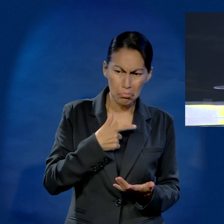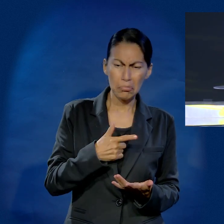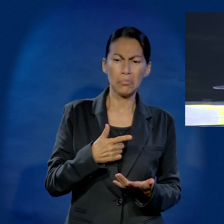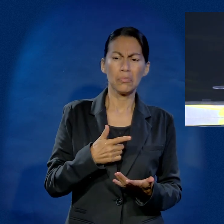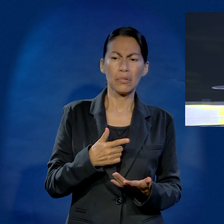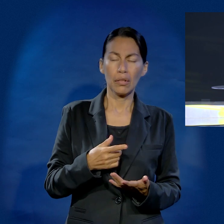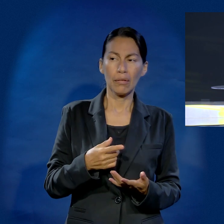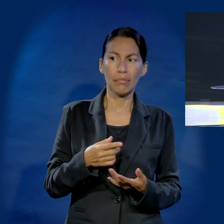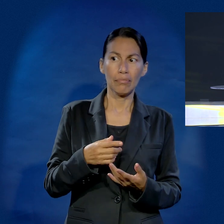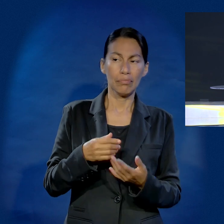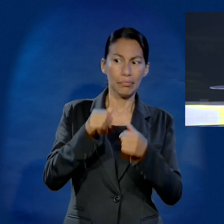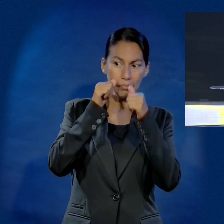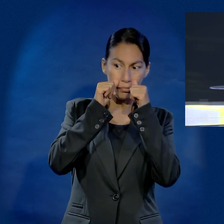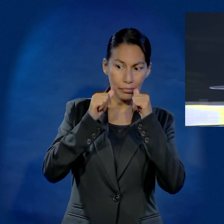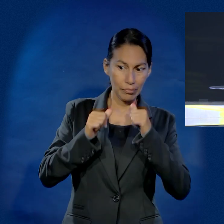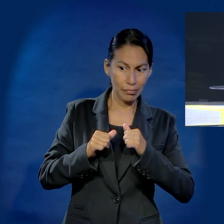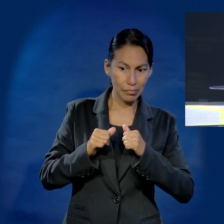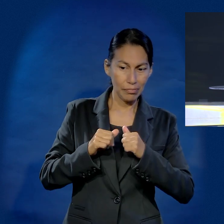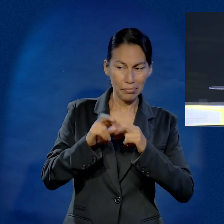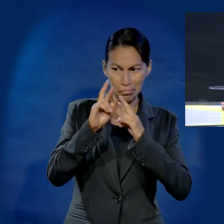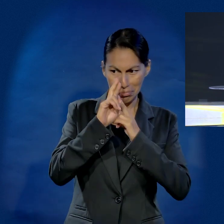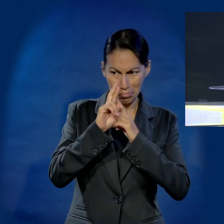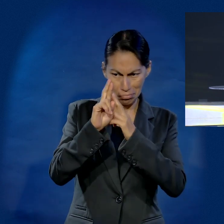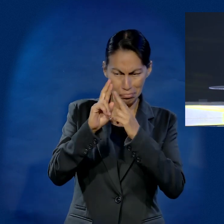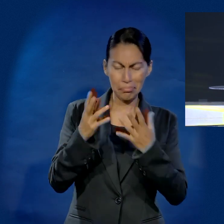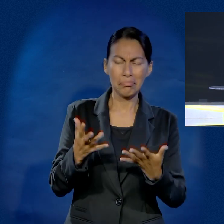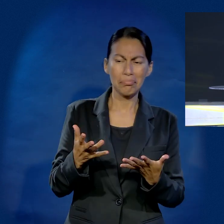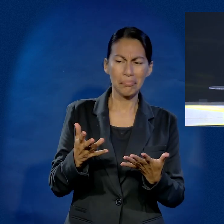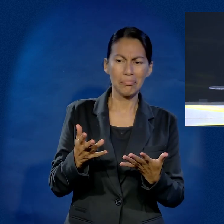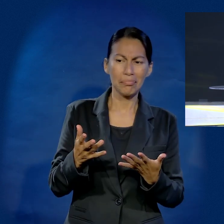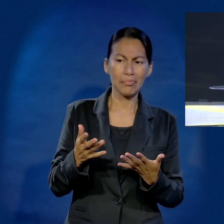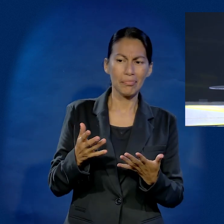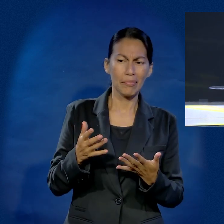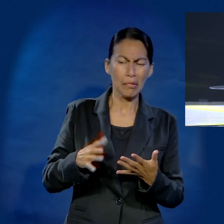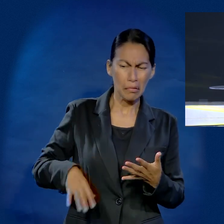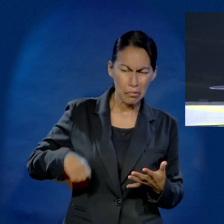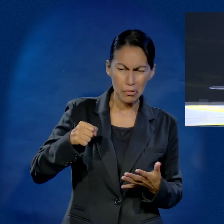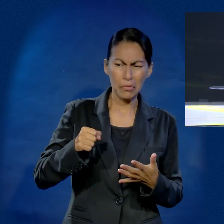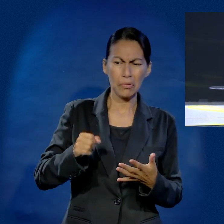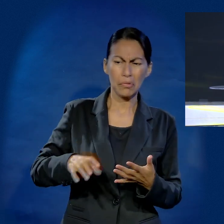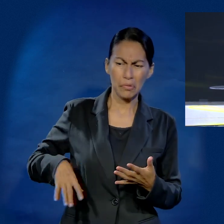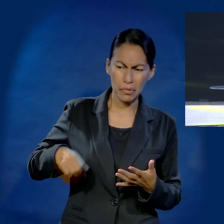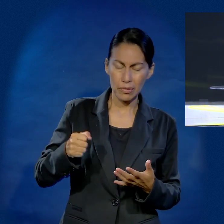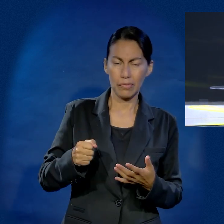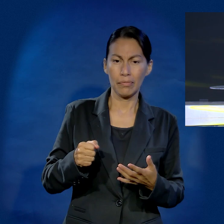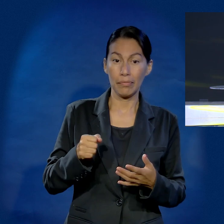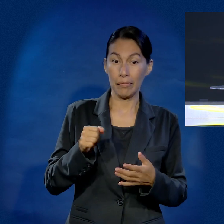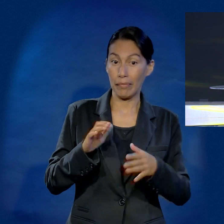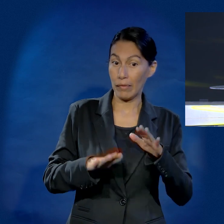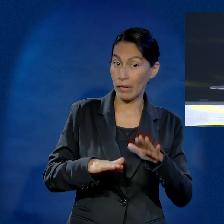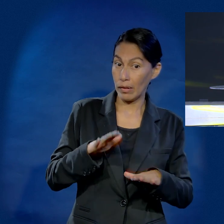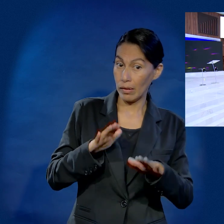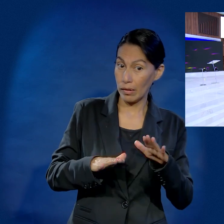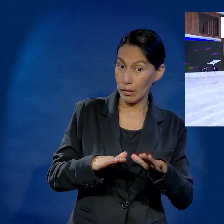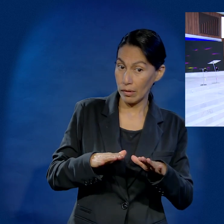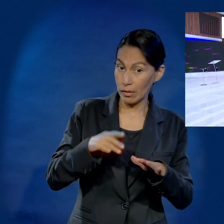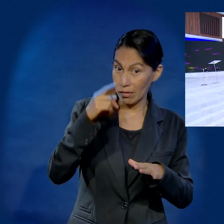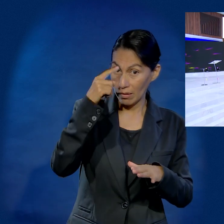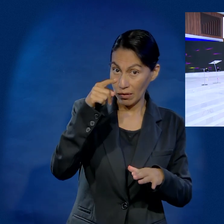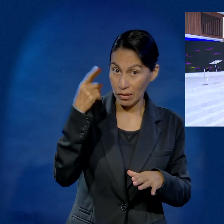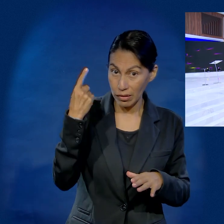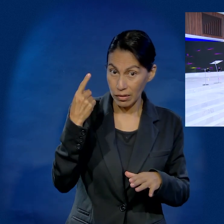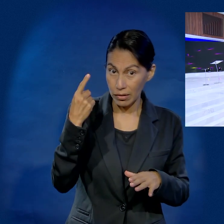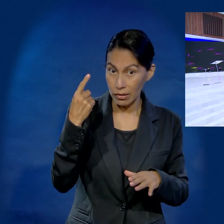para el hombre le hace bien ser admirado, ser respetado, saber que está luchando por algo. A veces, cuando la cosa es demasiado